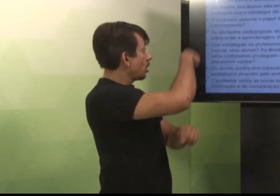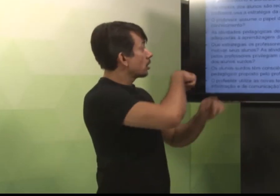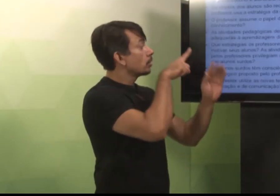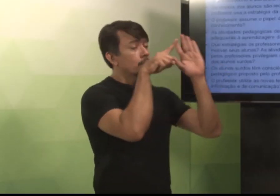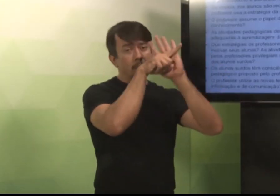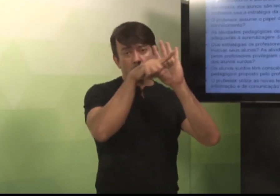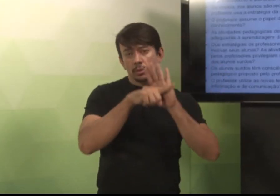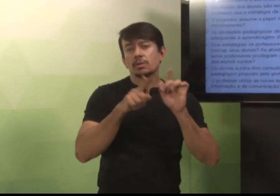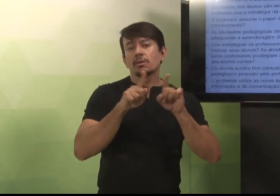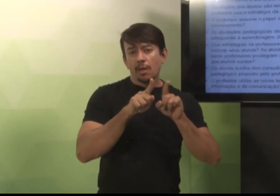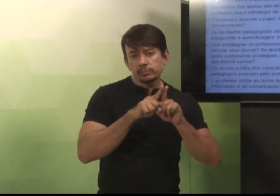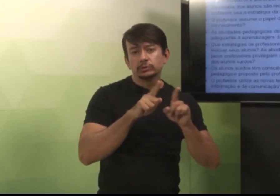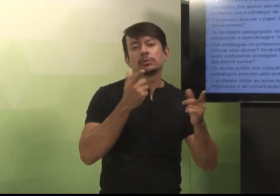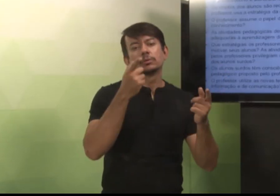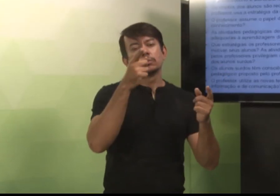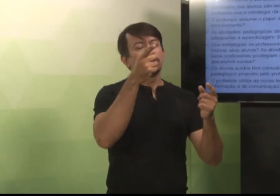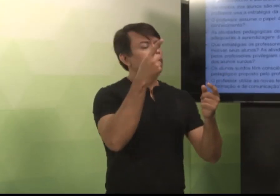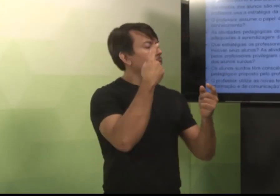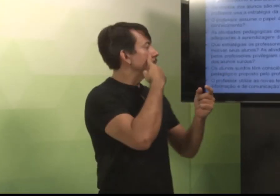Aqui temos também mais algumas perguntas.